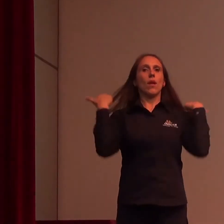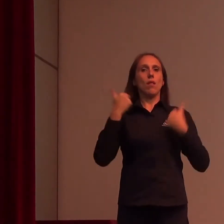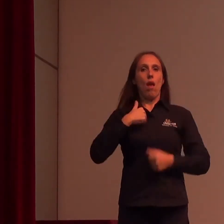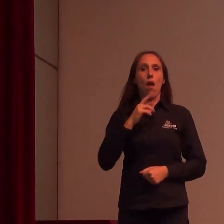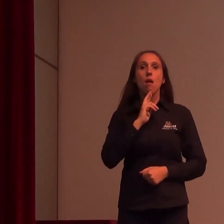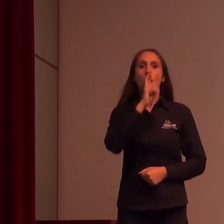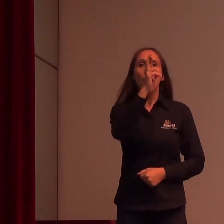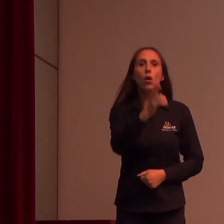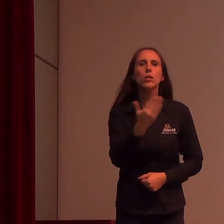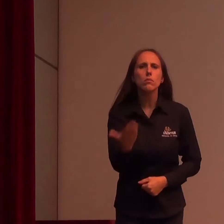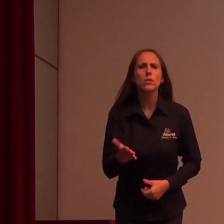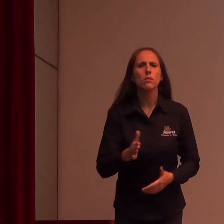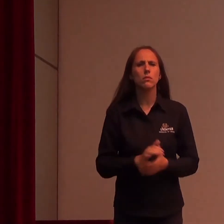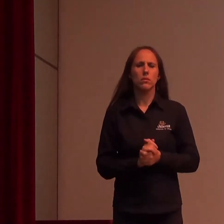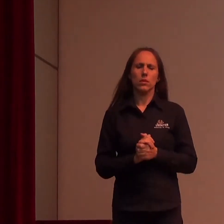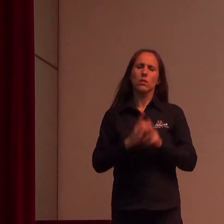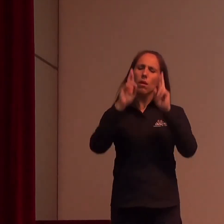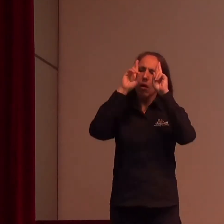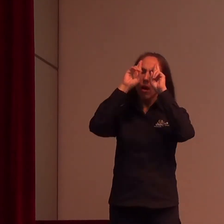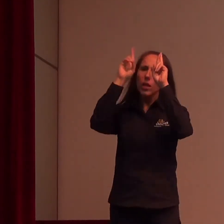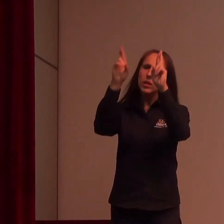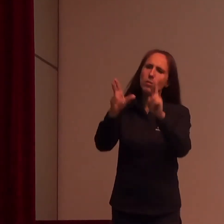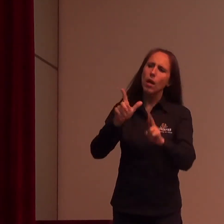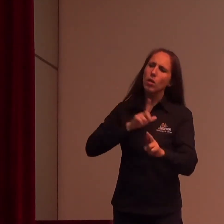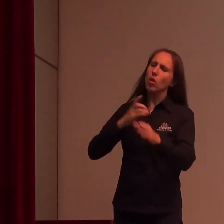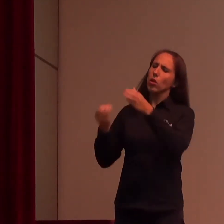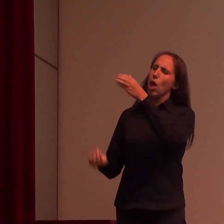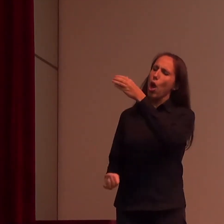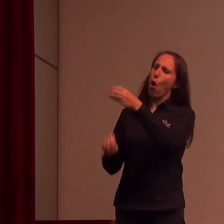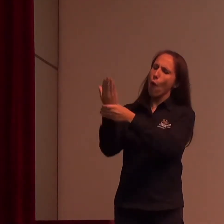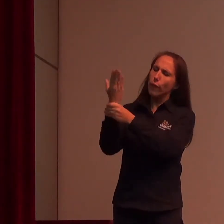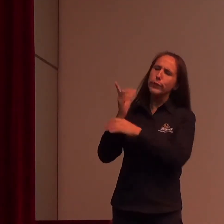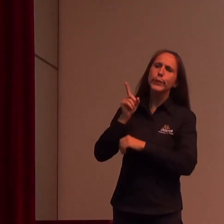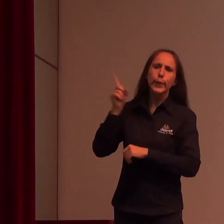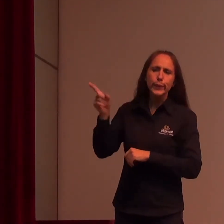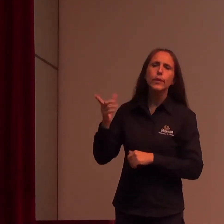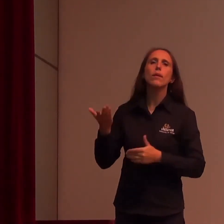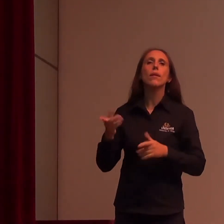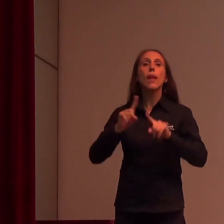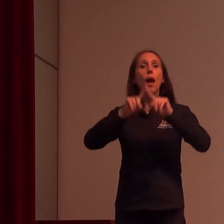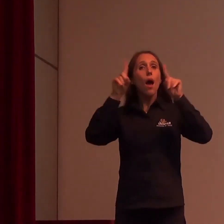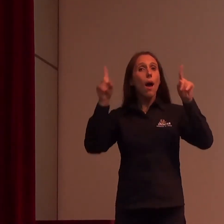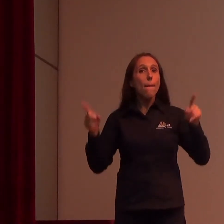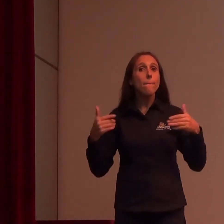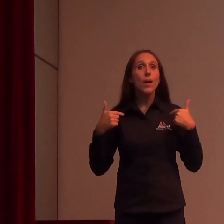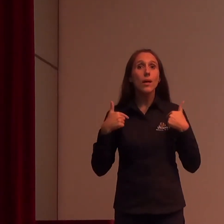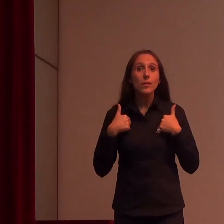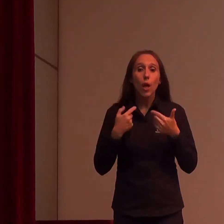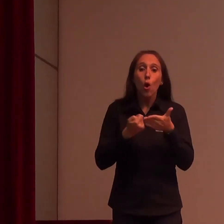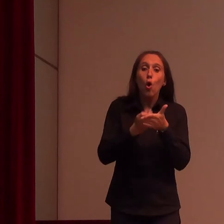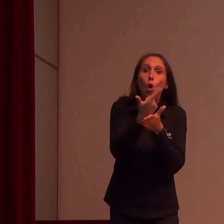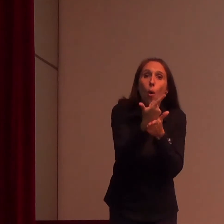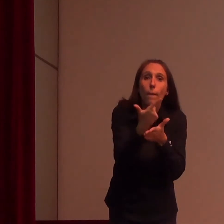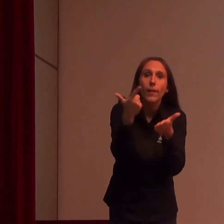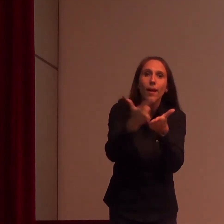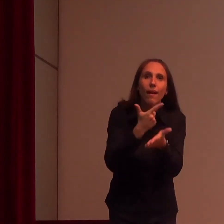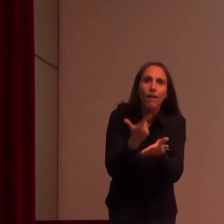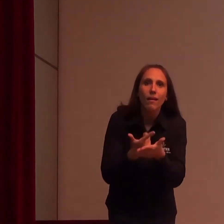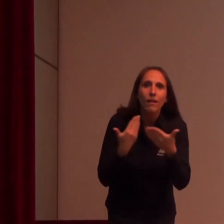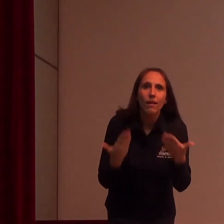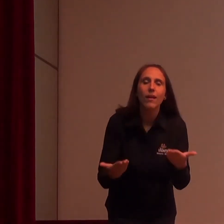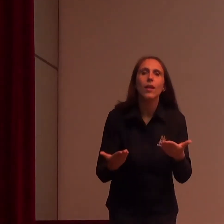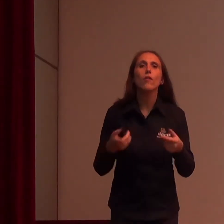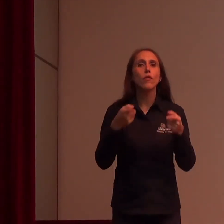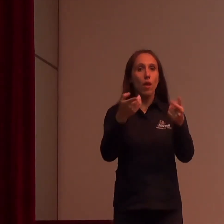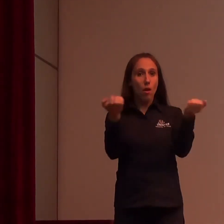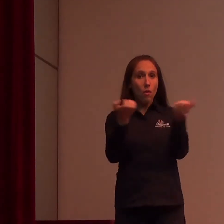ele, senhor, com todo o respeito que eu tenho à fundação, com todo o respeito, tal, tal, tal, só que é o seguinte, senhor, eu comprei o livro, mostrei a nota para o senhor e eu